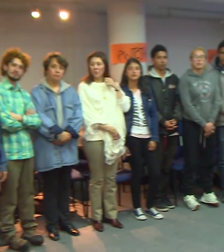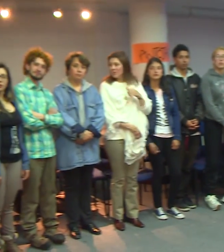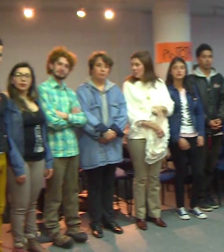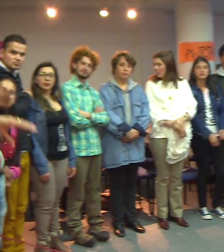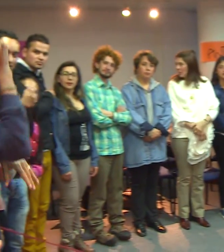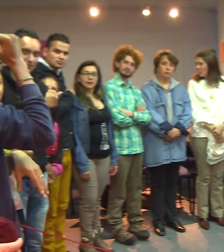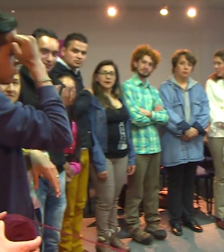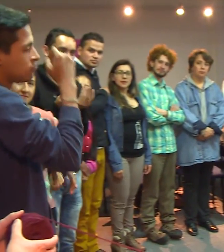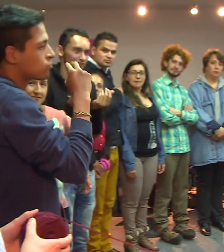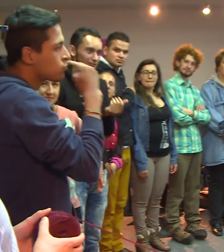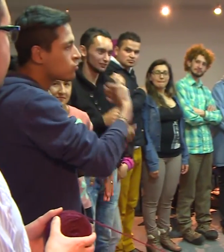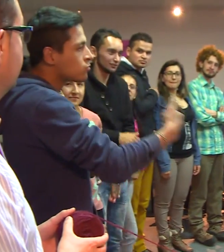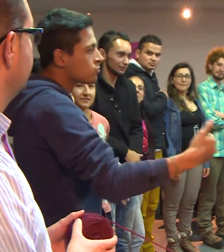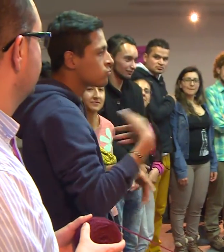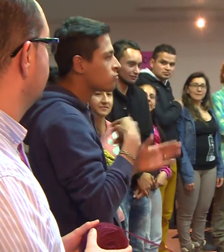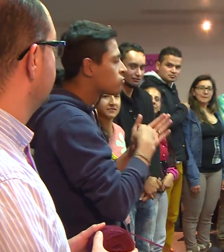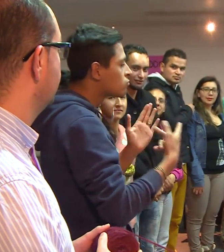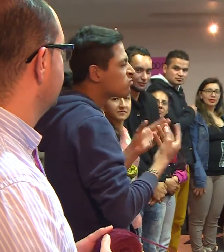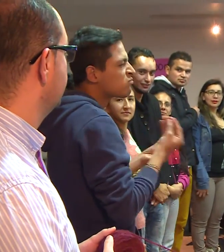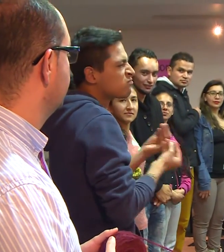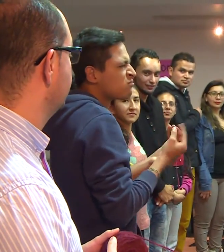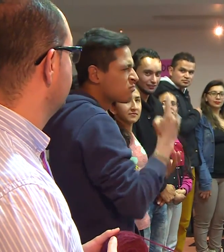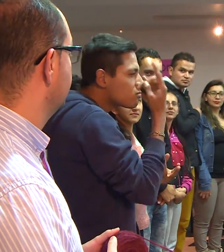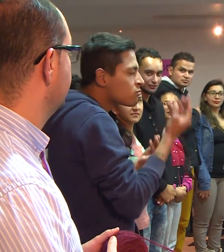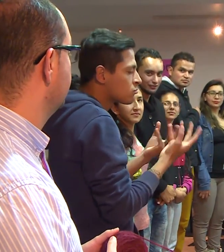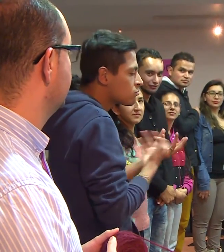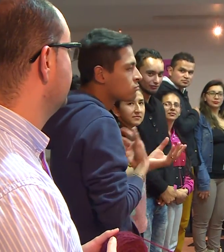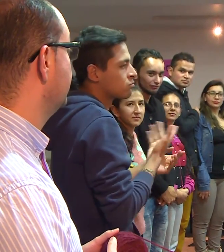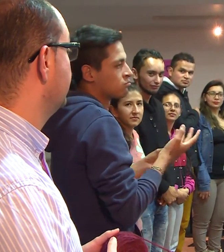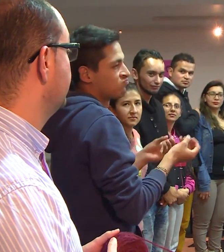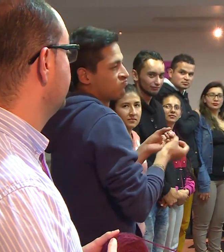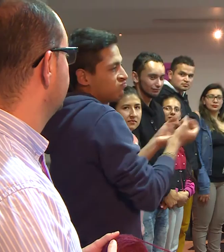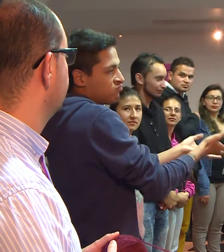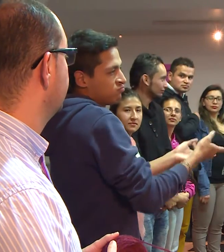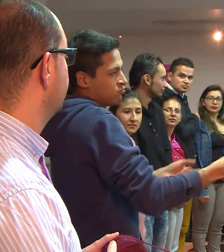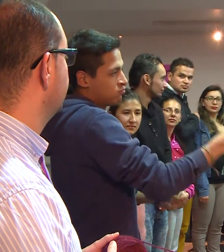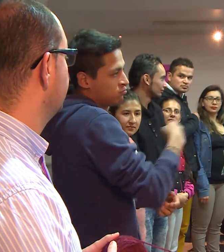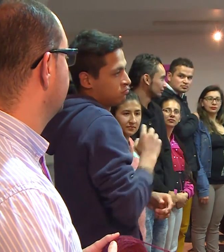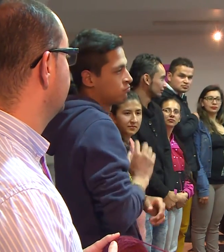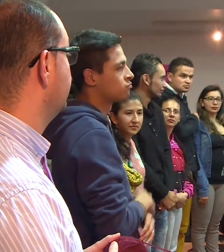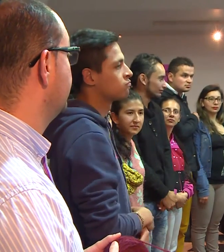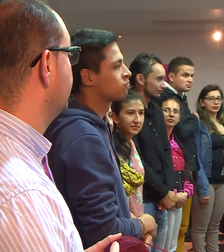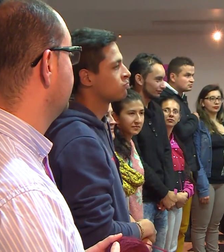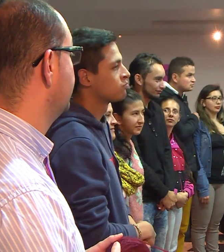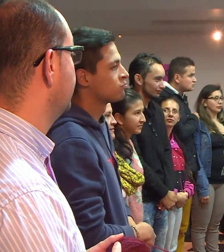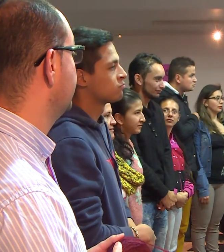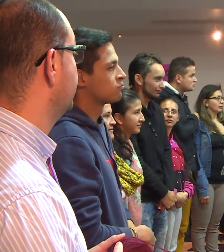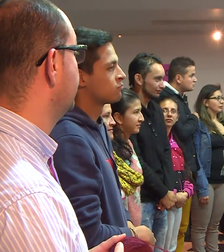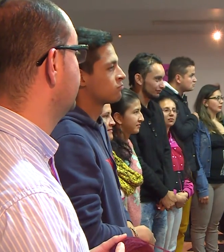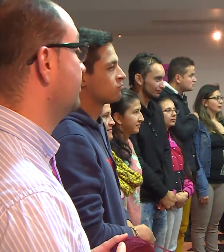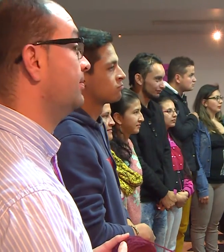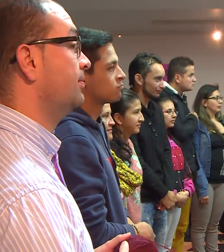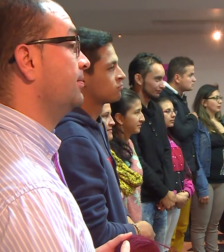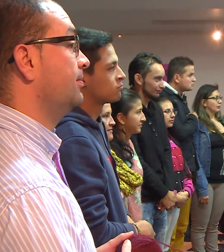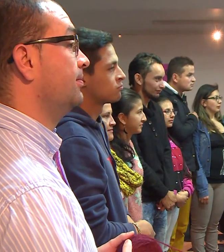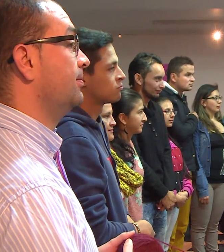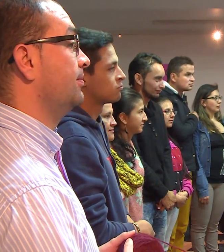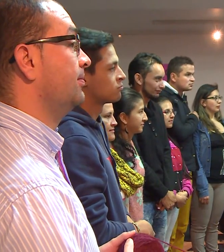porque yo quiero a futuro ser docente de niños, enseñarles todo lo que he aprendido en diseño tecnológico, enseñárselo a